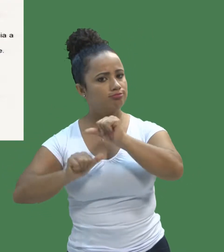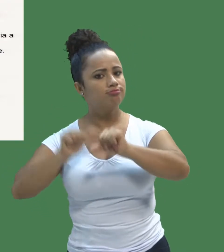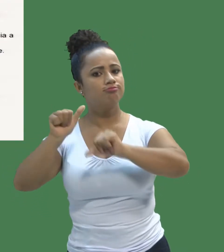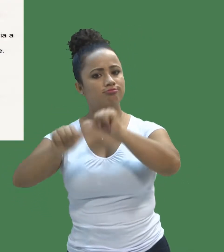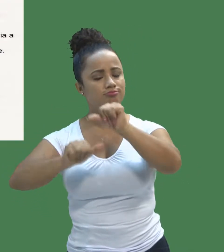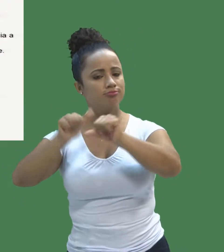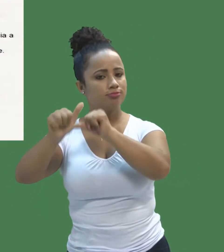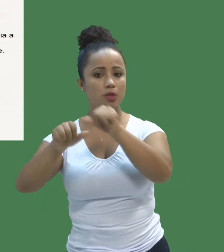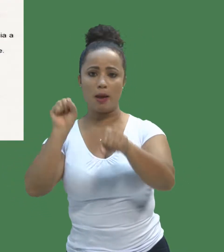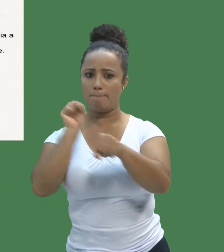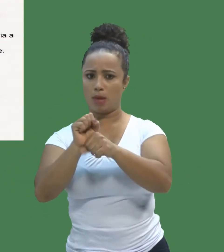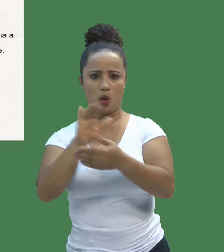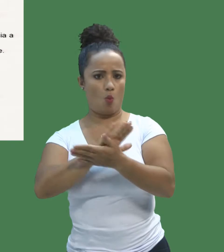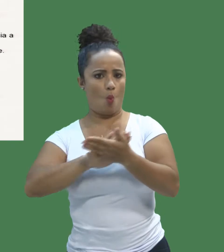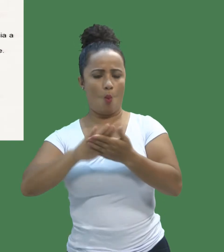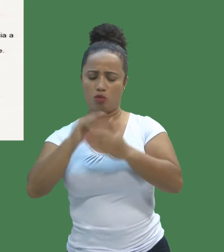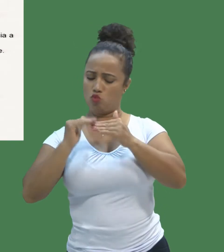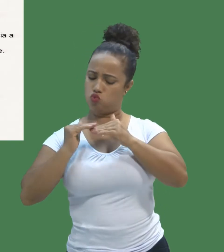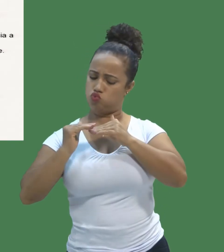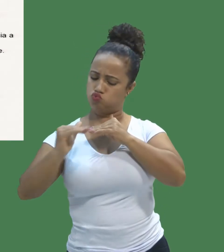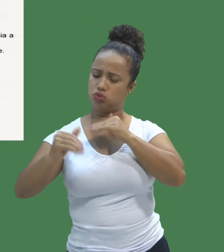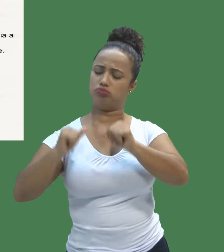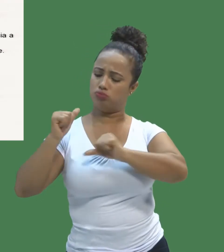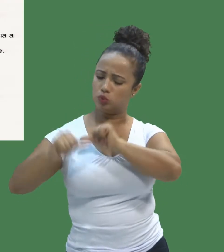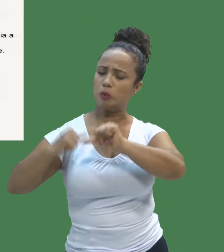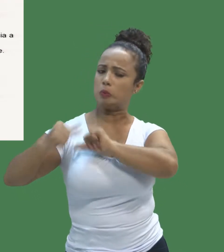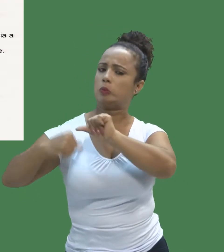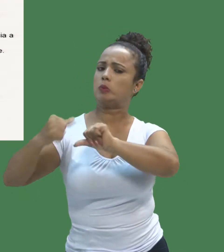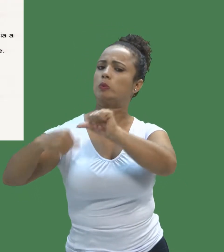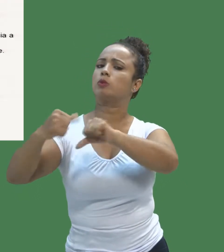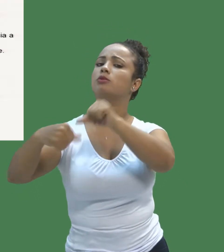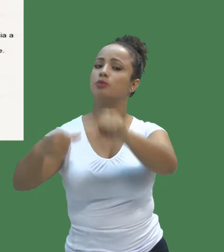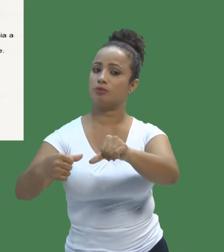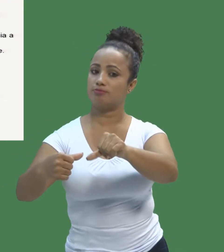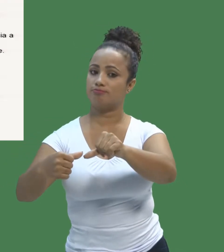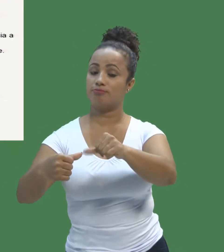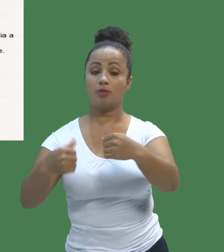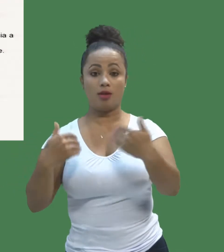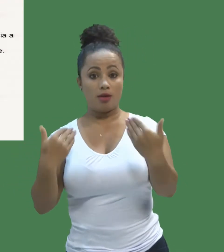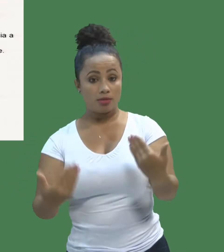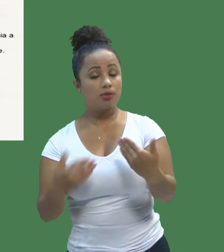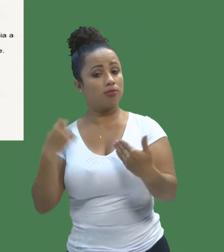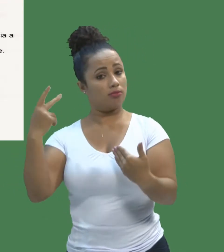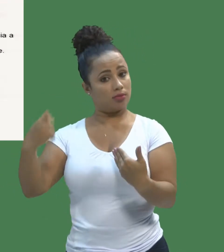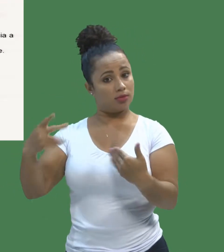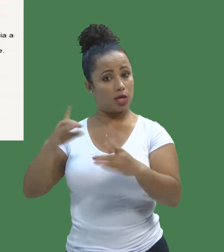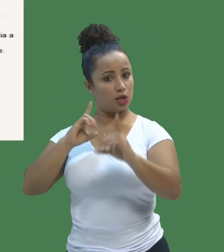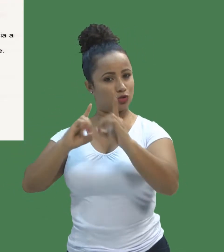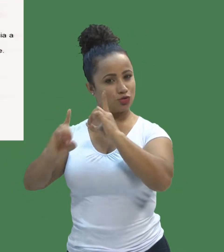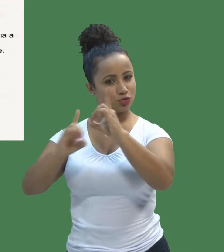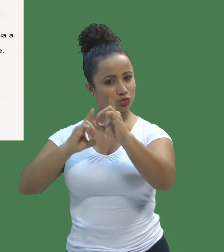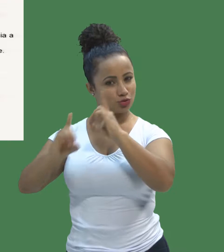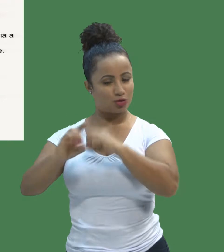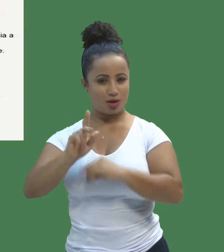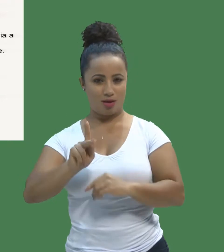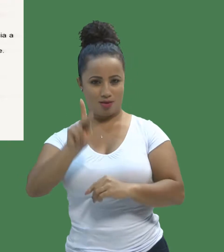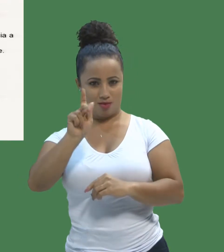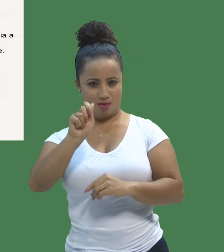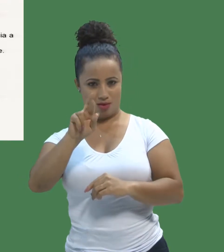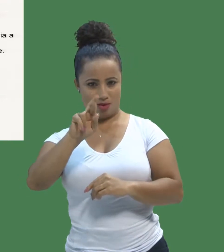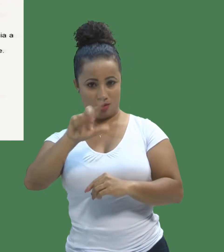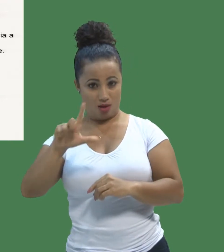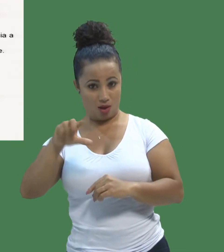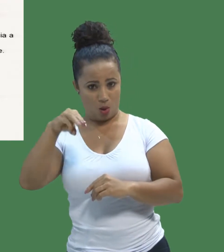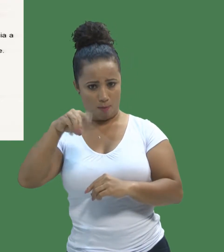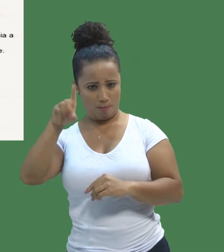transformação. A dialética de Karl Marx contraria a filosofia de Comte, que vê